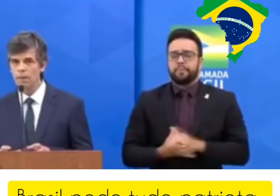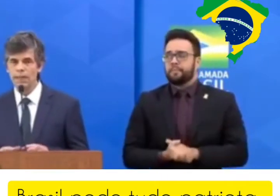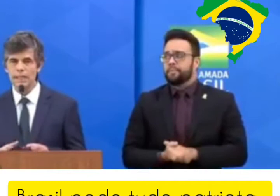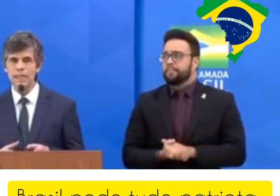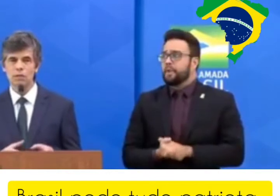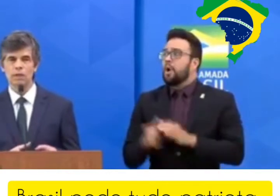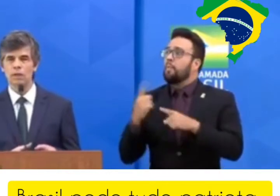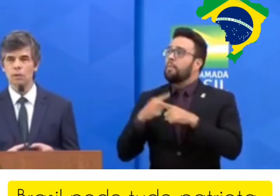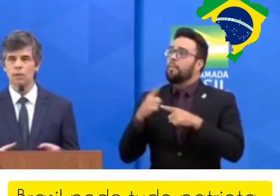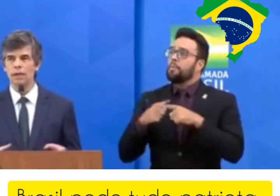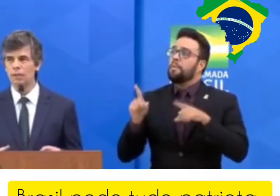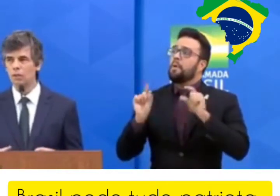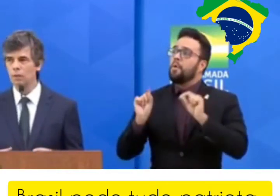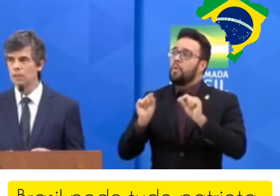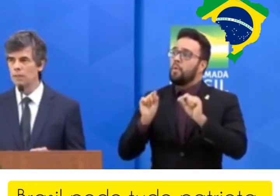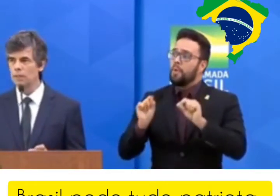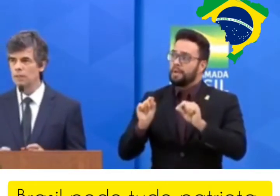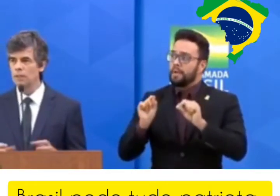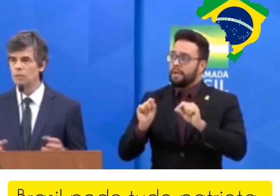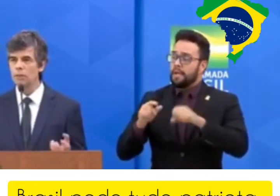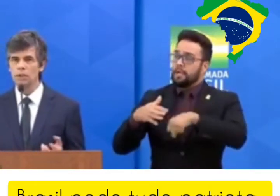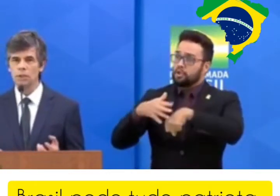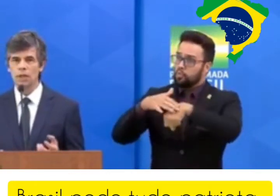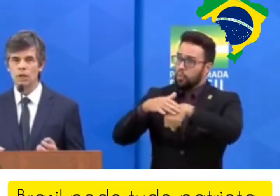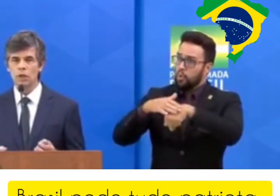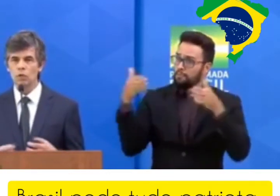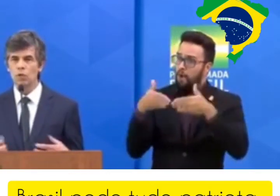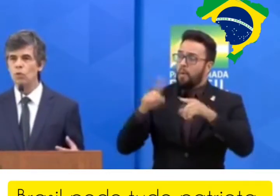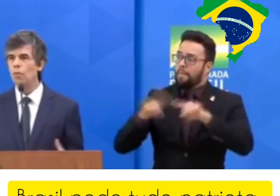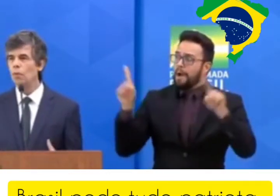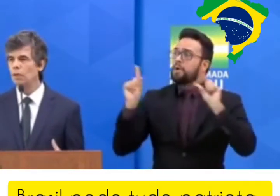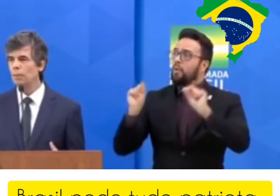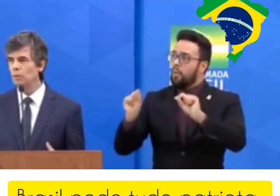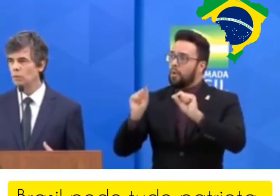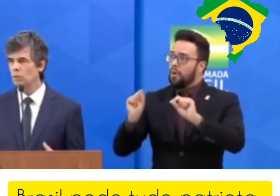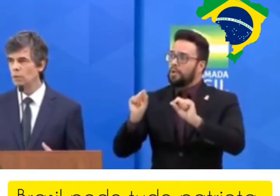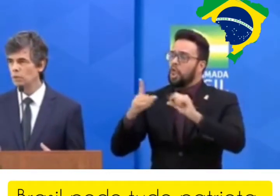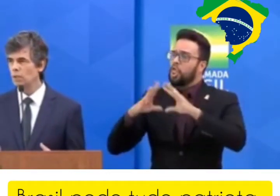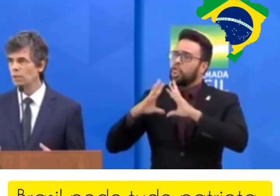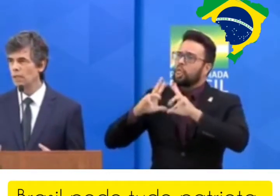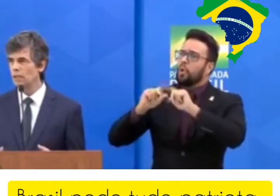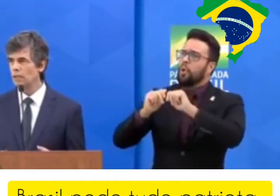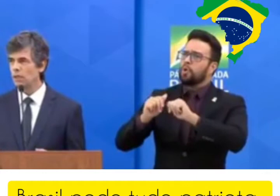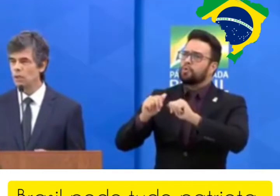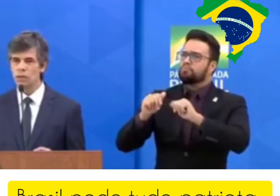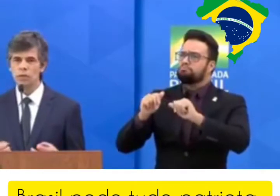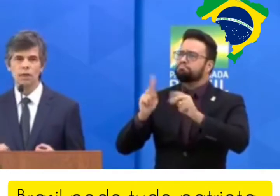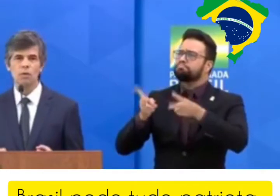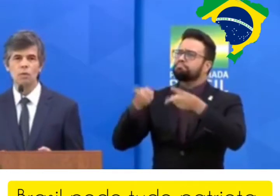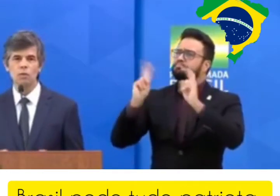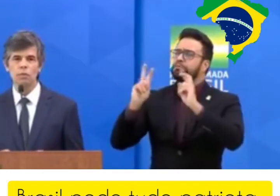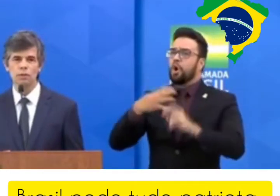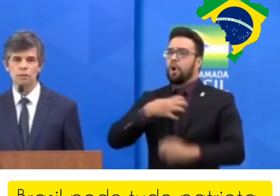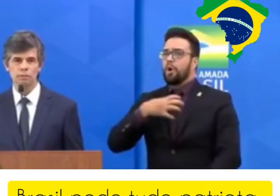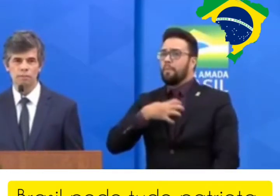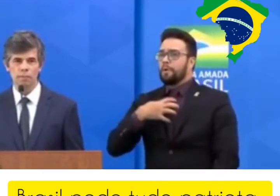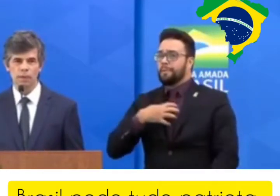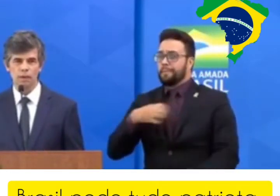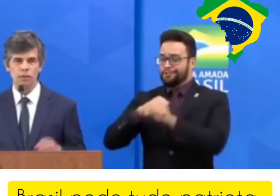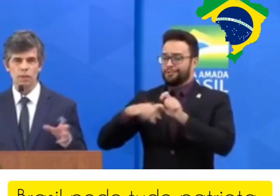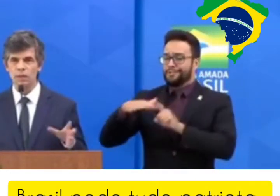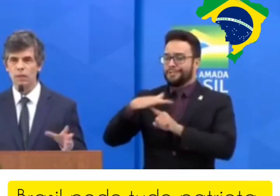um problema clínico, que é de cuidar da doença, mas é de administrar todo o comportamento de uma sociedade que hoje está com muito